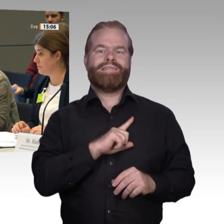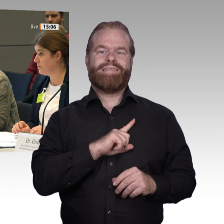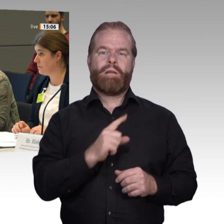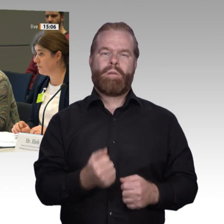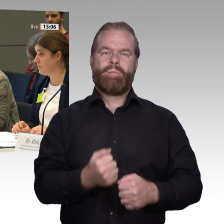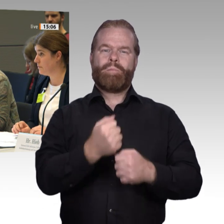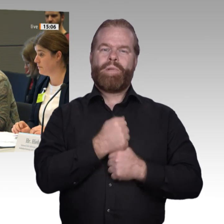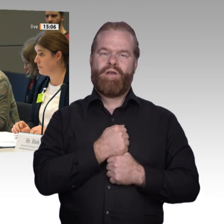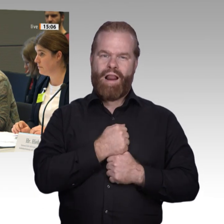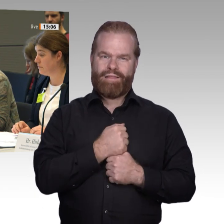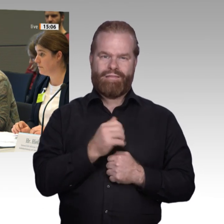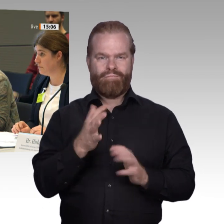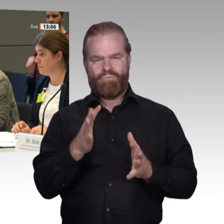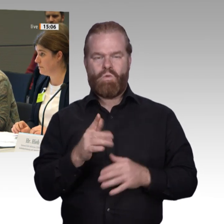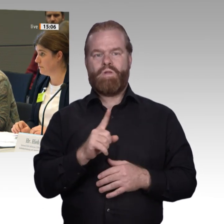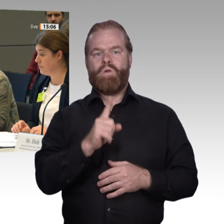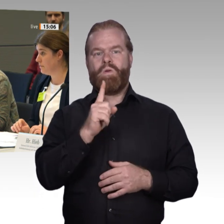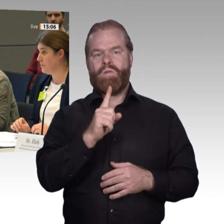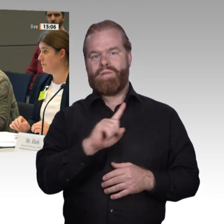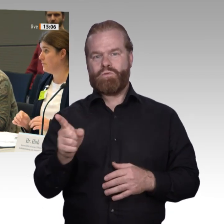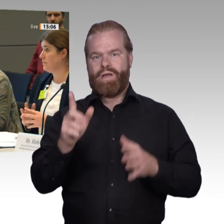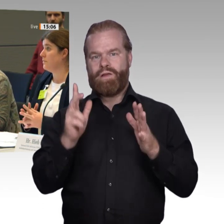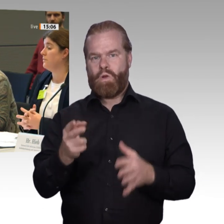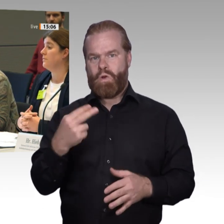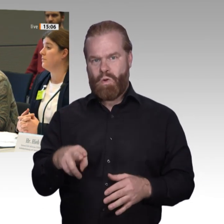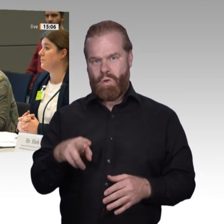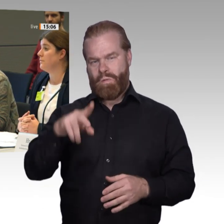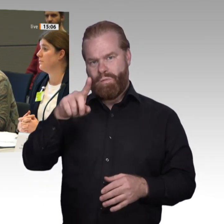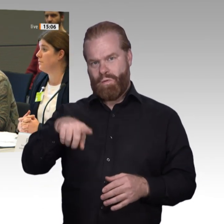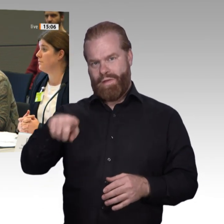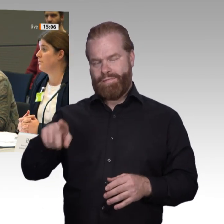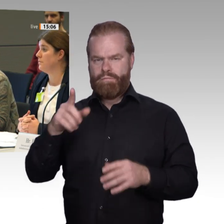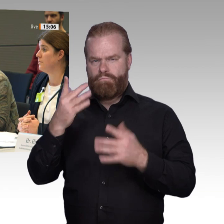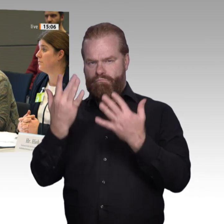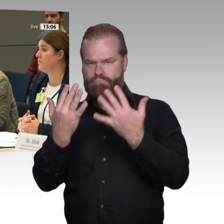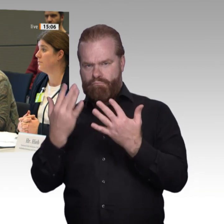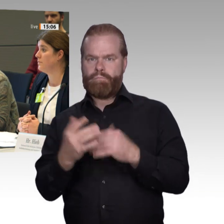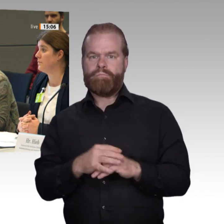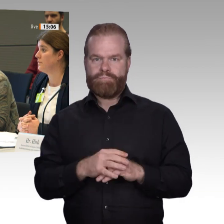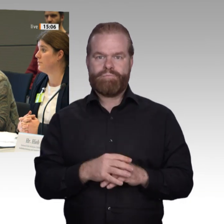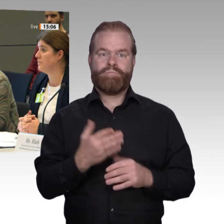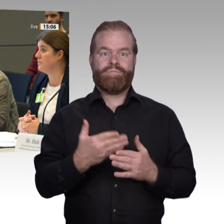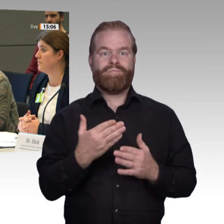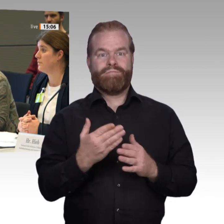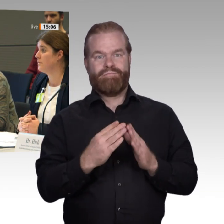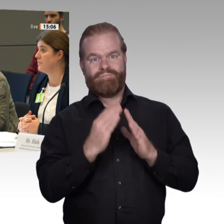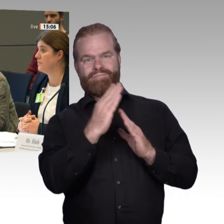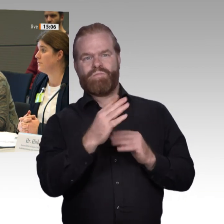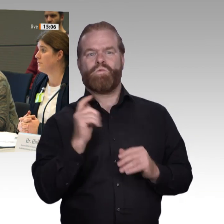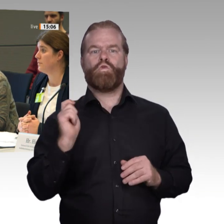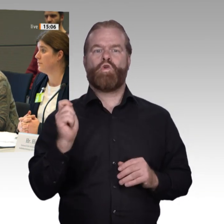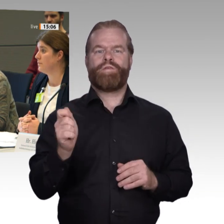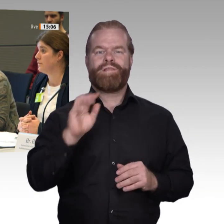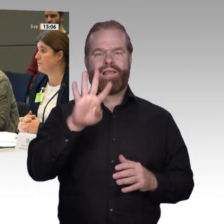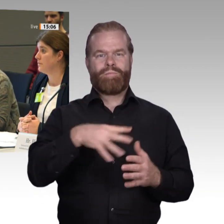die sogenannte Düsseldorfer Tabelle. Also alles, was über 1.800 Euro liegt, wird mit 50% allerdings dann wiederum